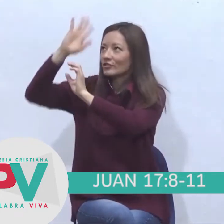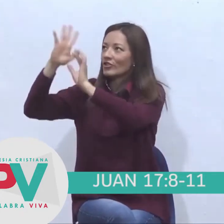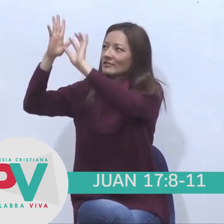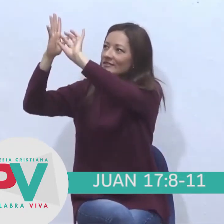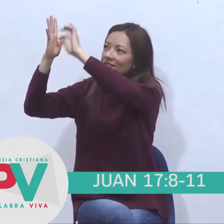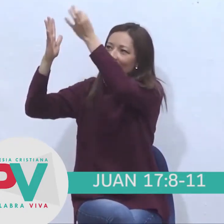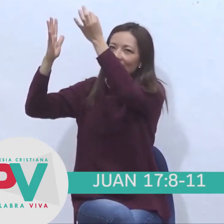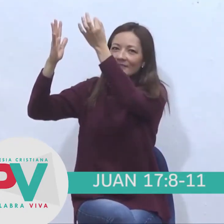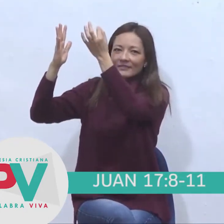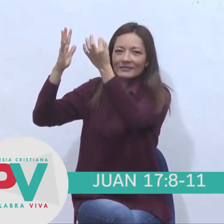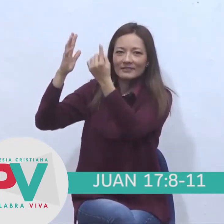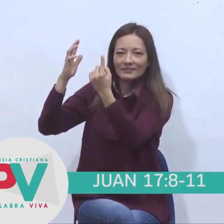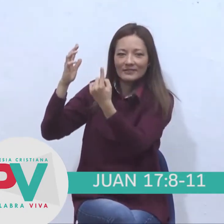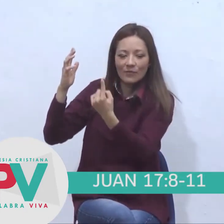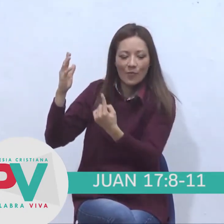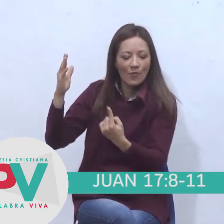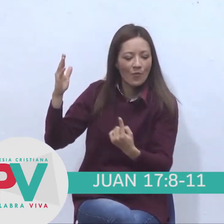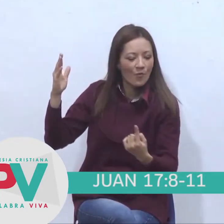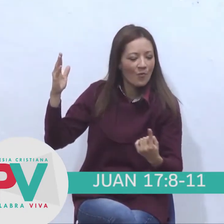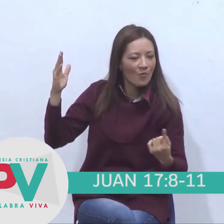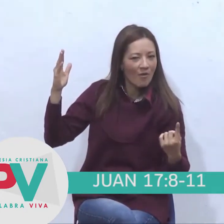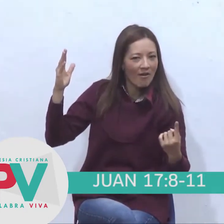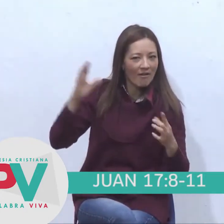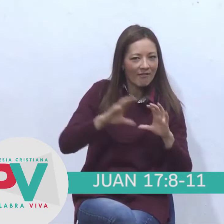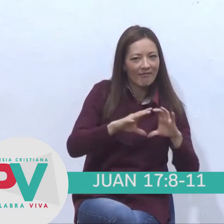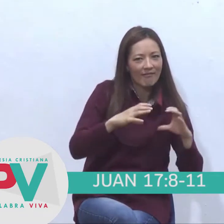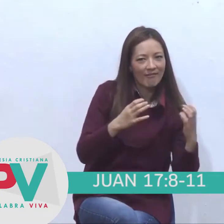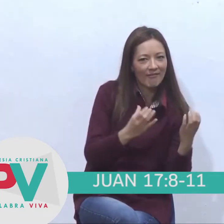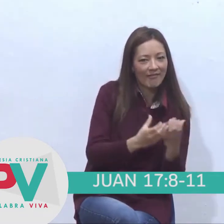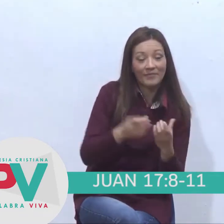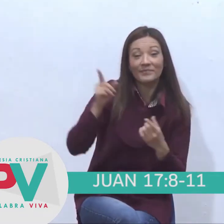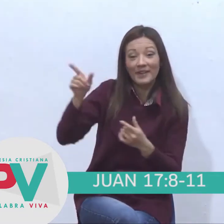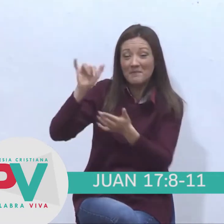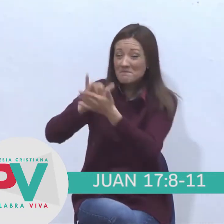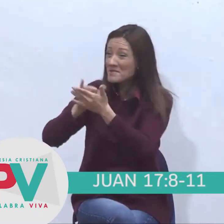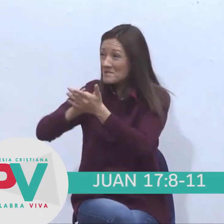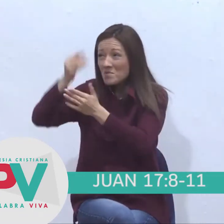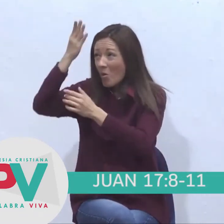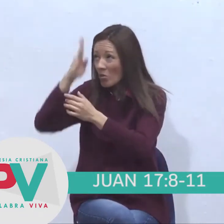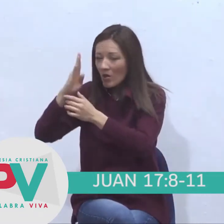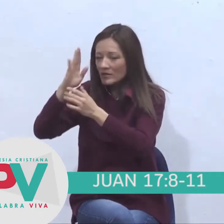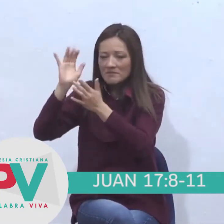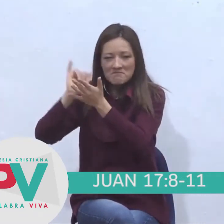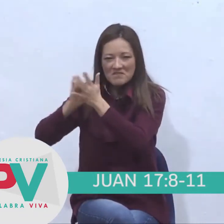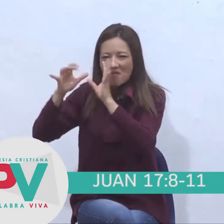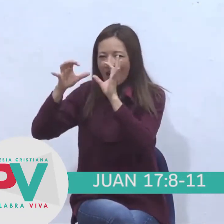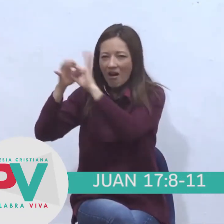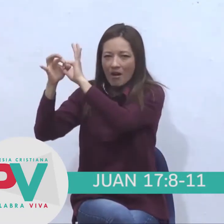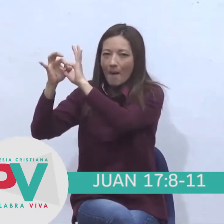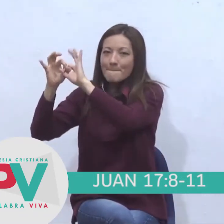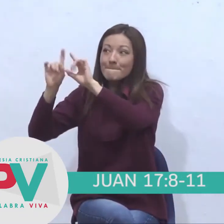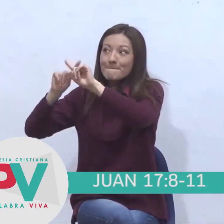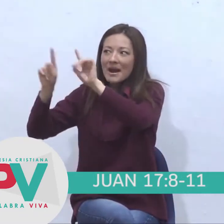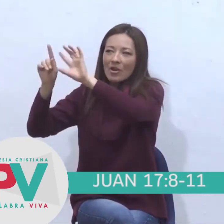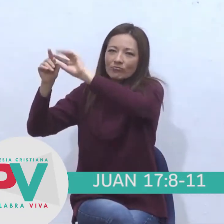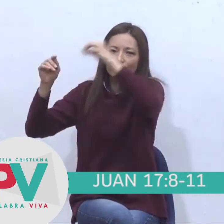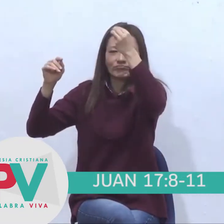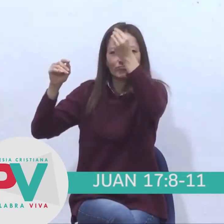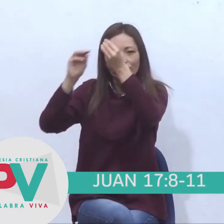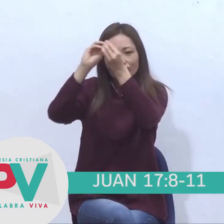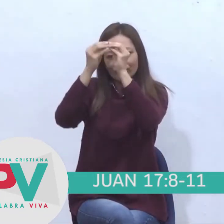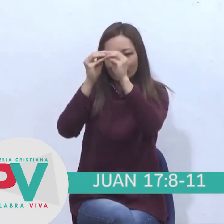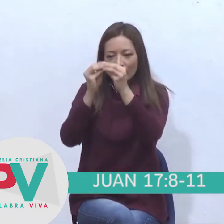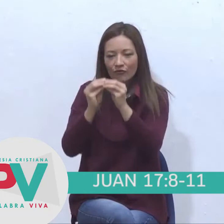el capítulo 1, ellos saben que yo soy Dios hecho carne, soy la palabra de Dios hecho carne. Y han creído que tú me